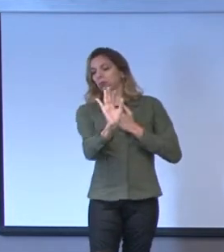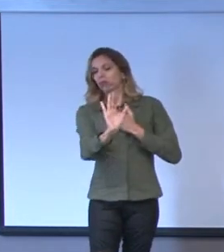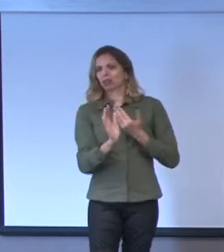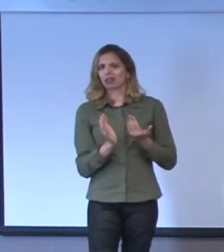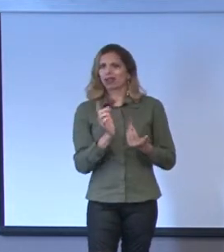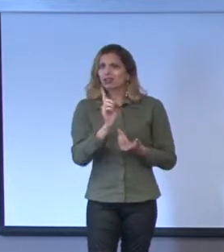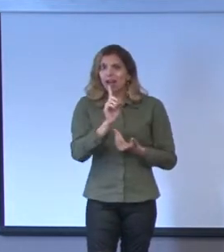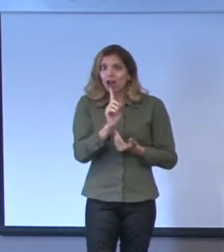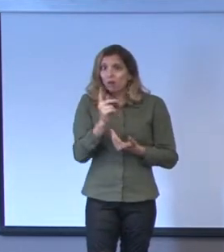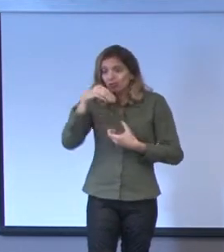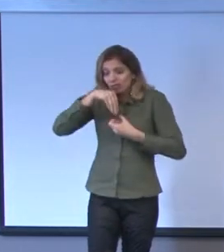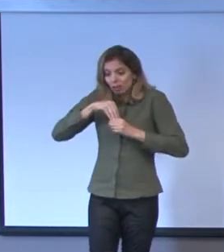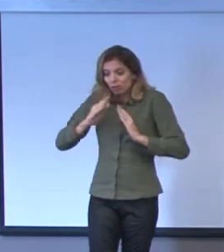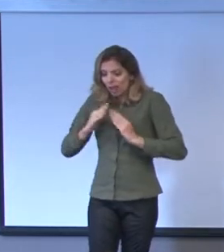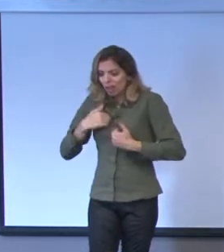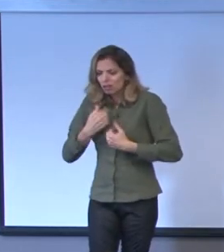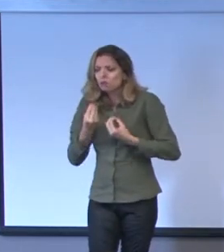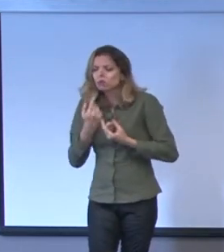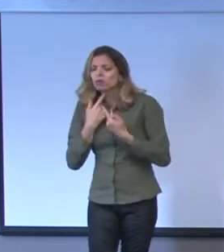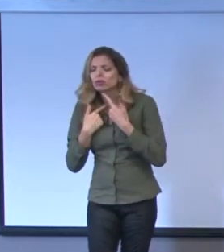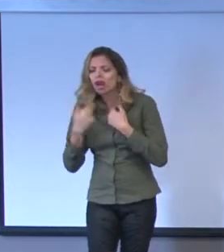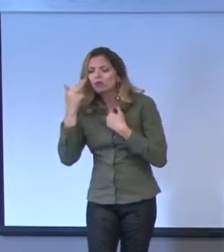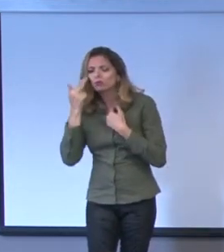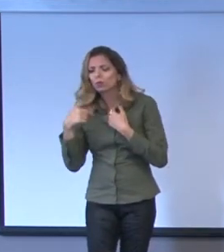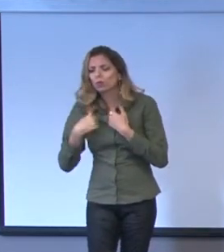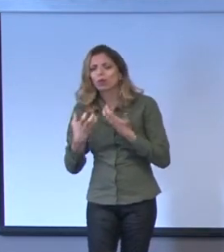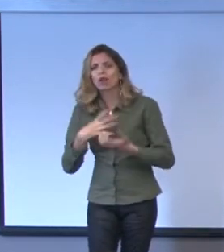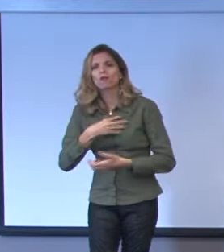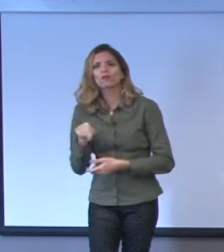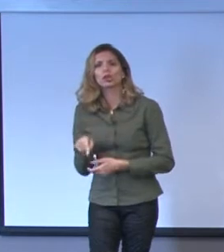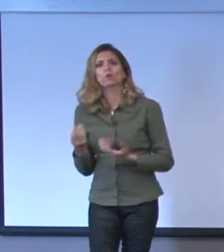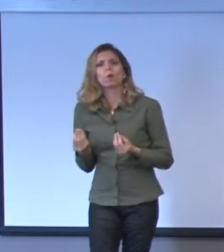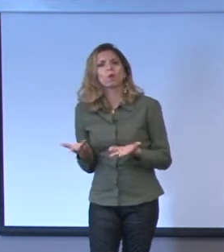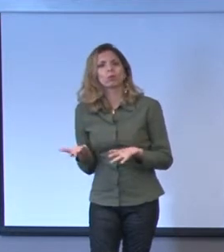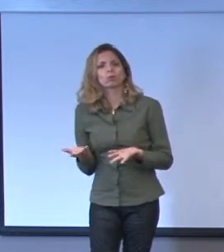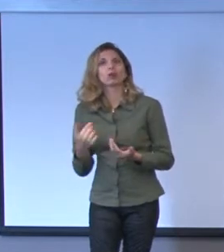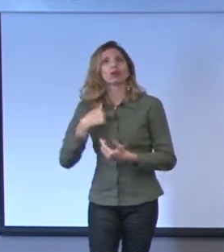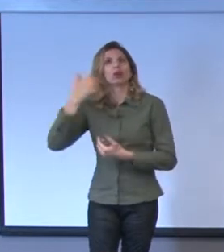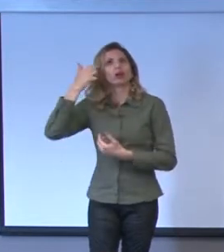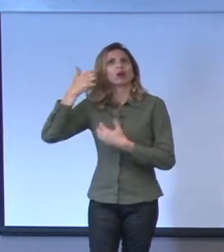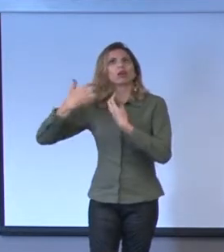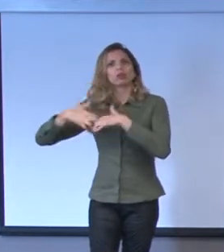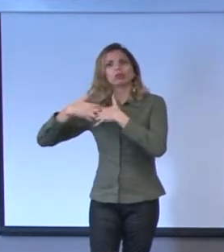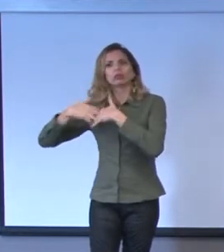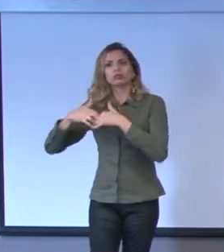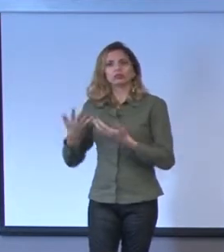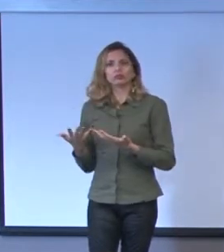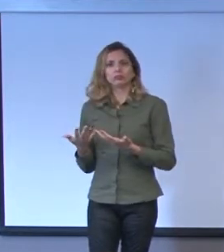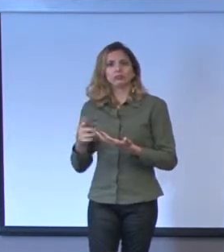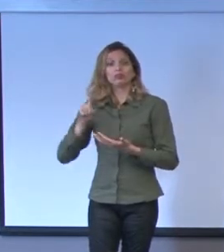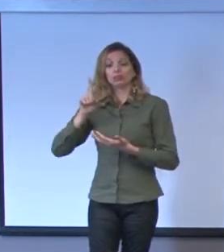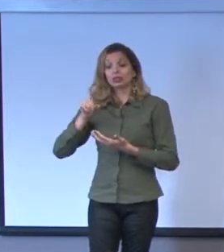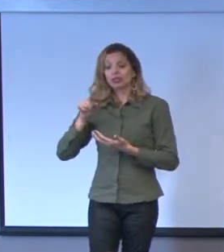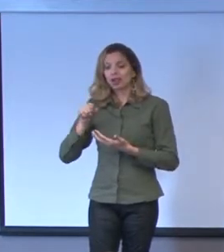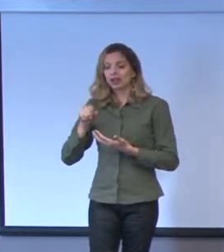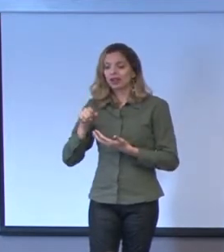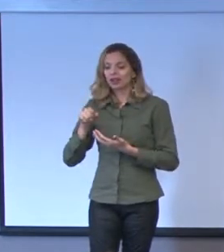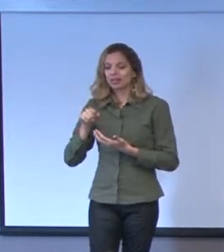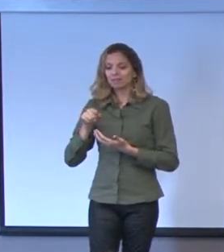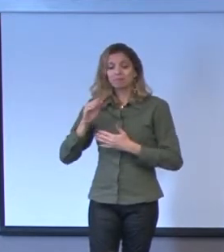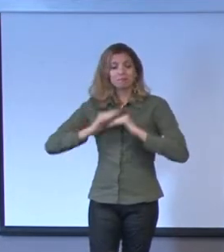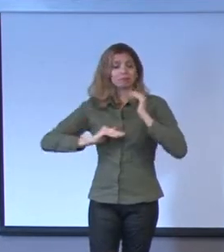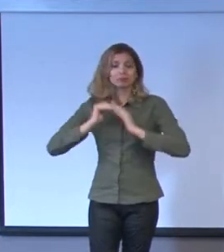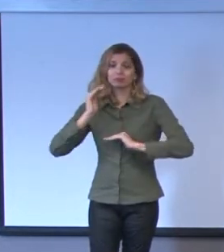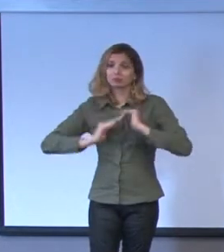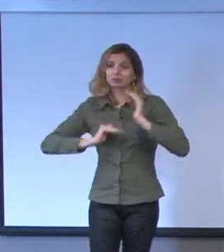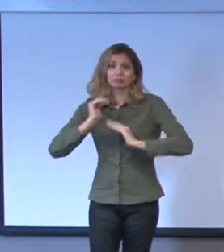parece tão distante isso tudo, né? Parece tão distante isso tudo, mas é uma questão muito da